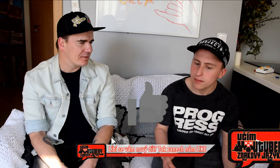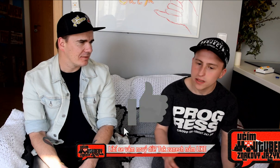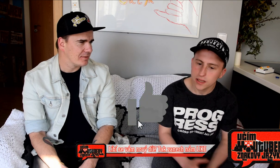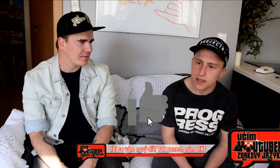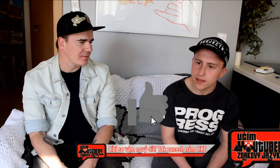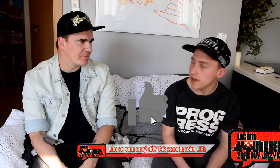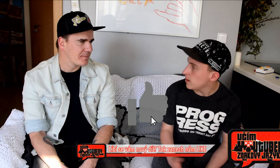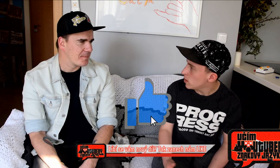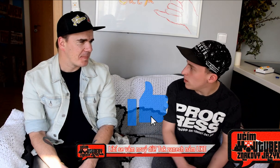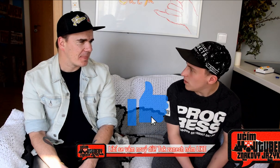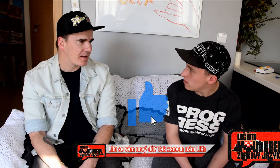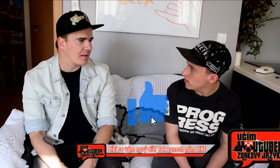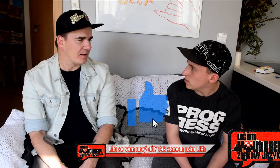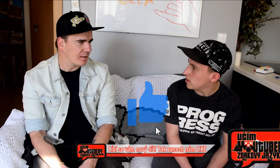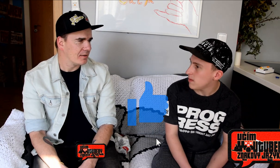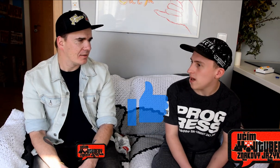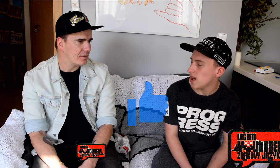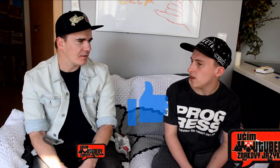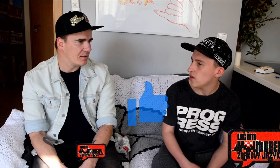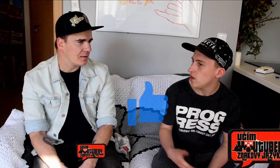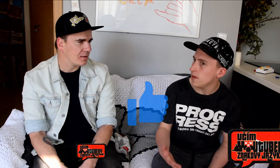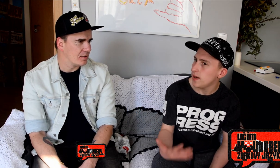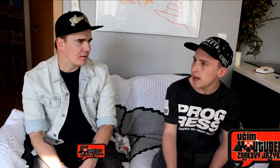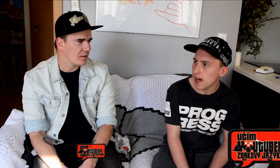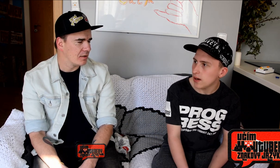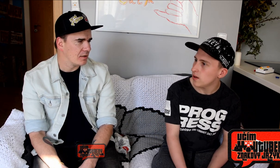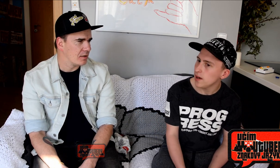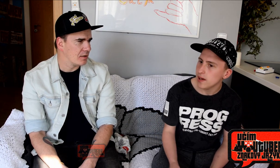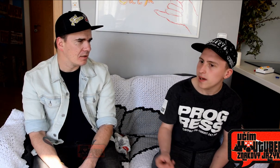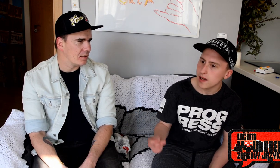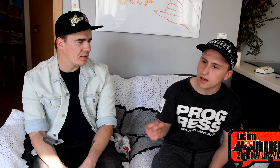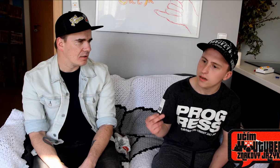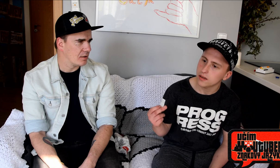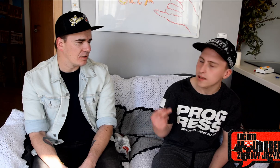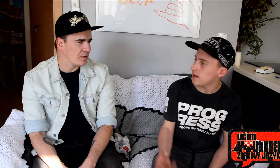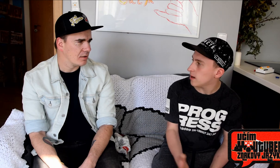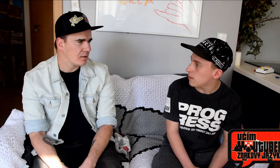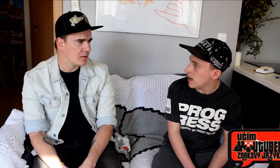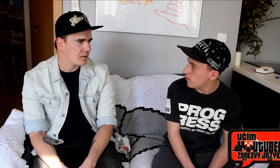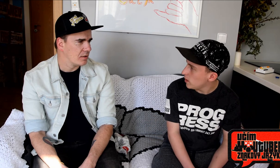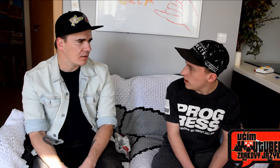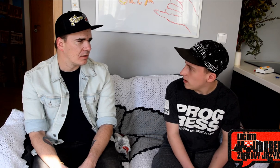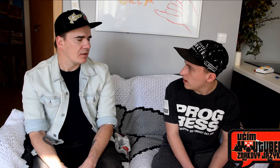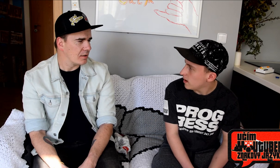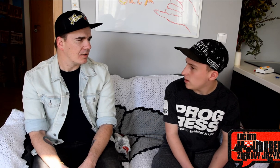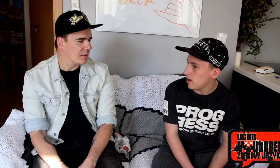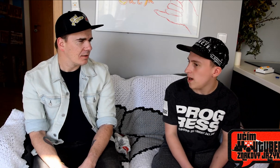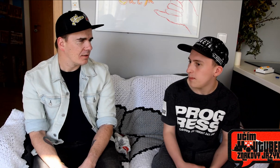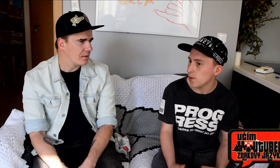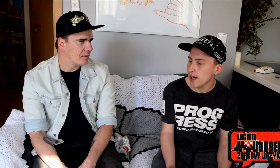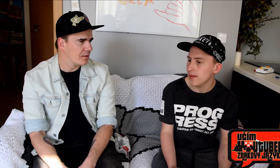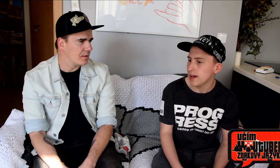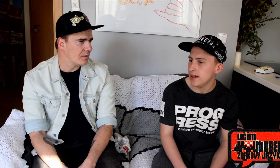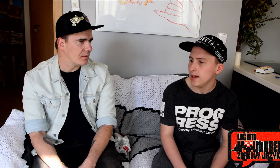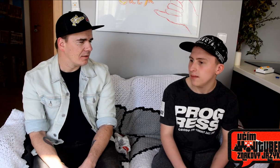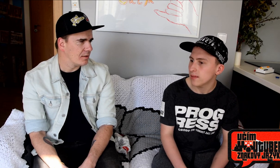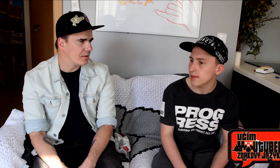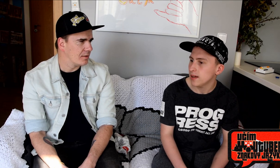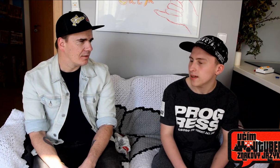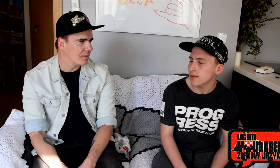i dětským domovům, což znamená, že točíme videa ohledně se tak v dobré vůli. Aha. To je projekt, ve kterým prostě